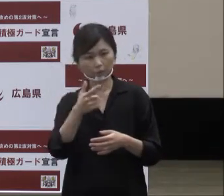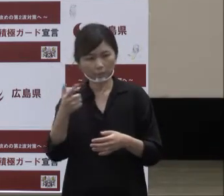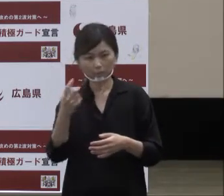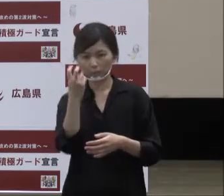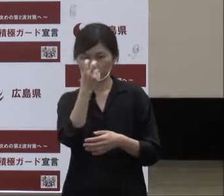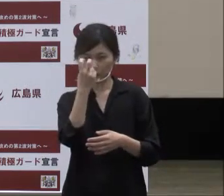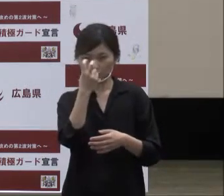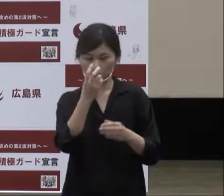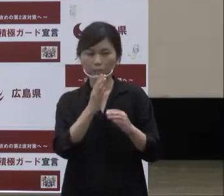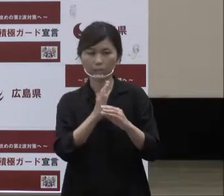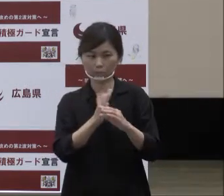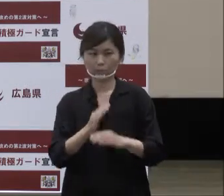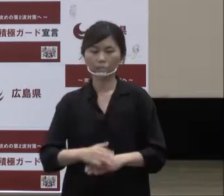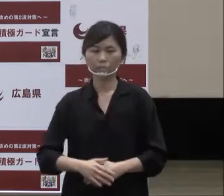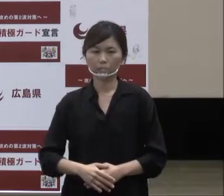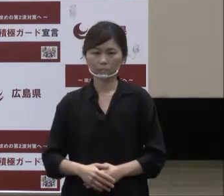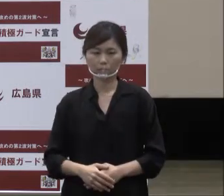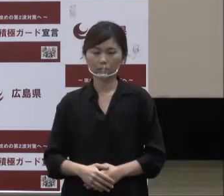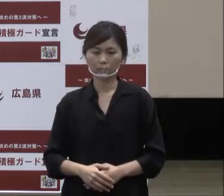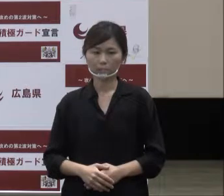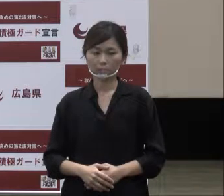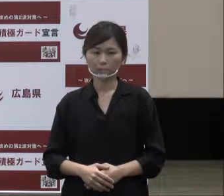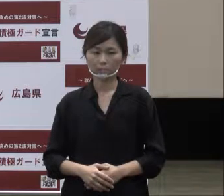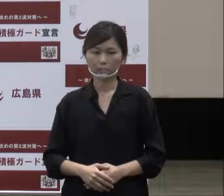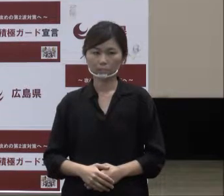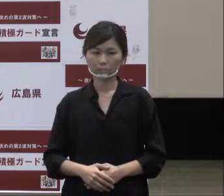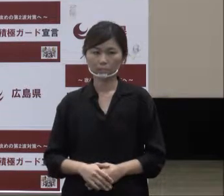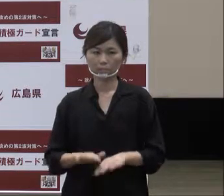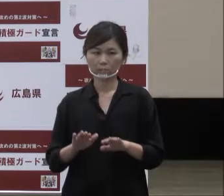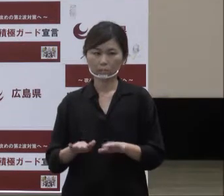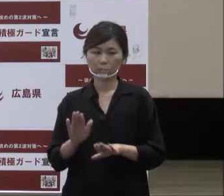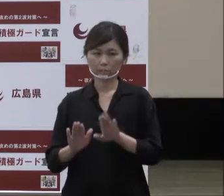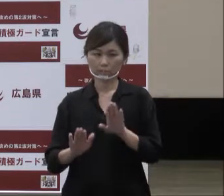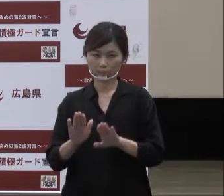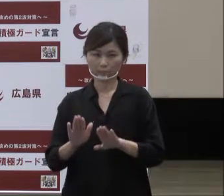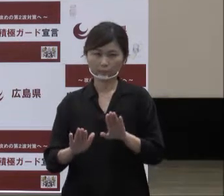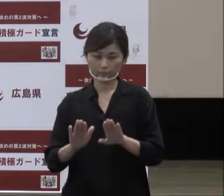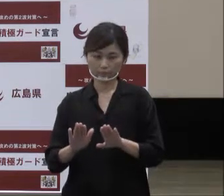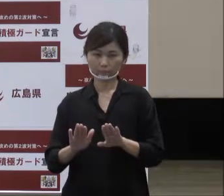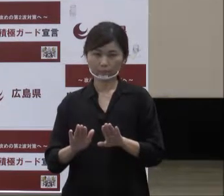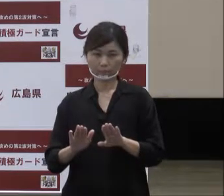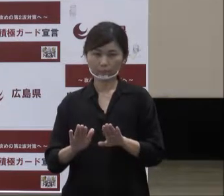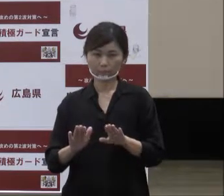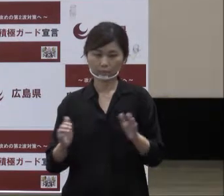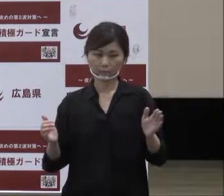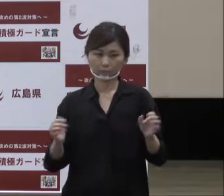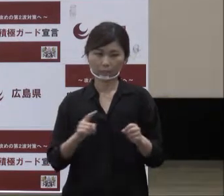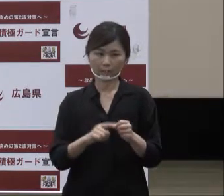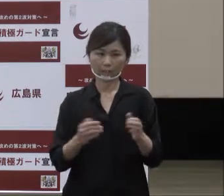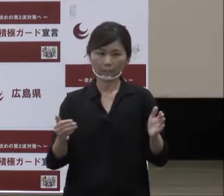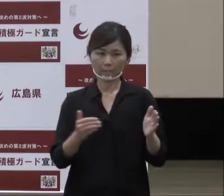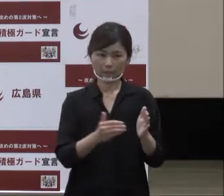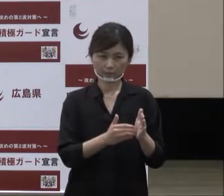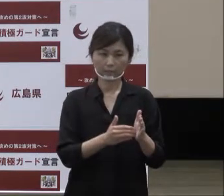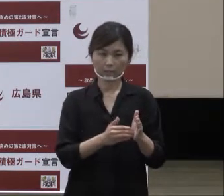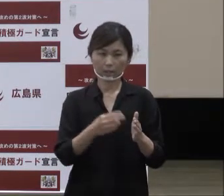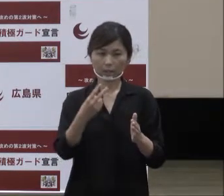ね、チェックをしているところです。で、今のところですね、年末までに2800